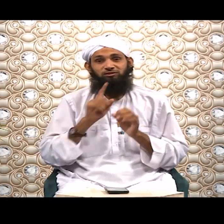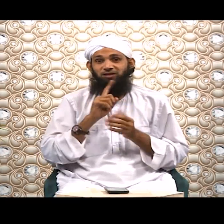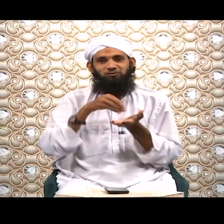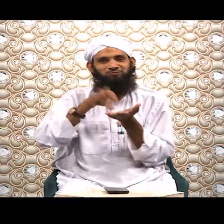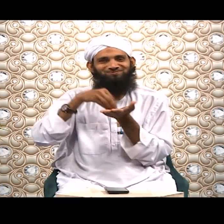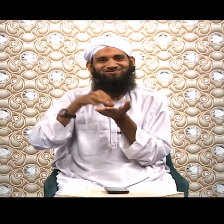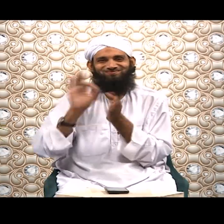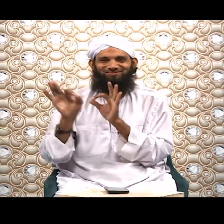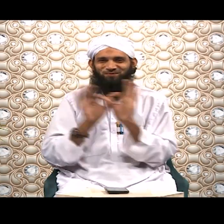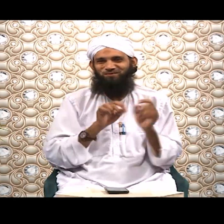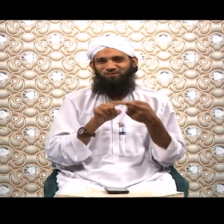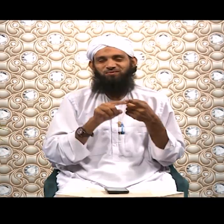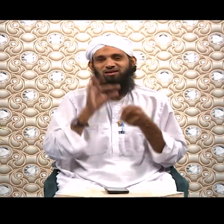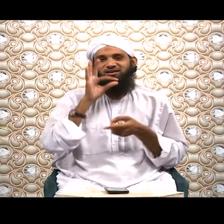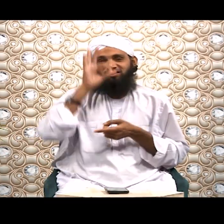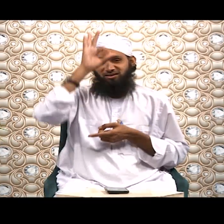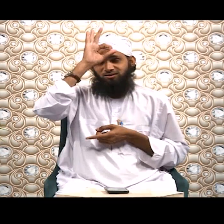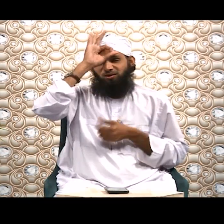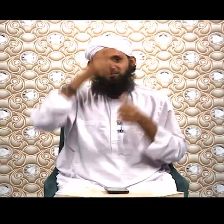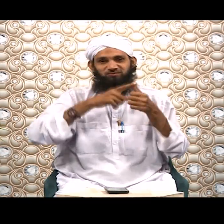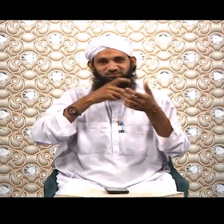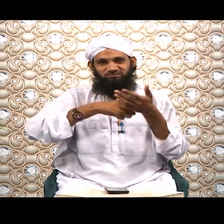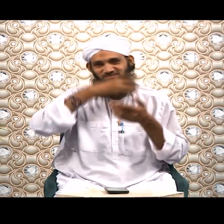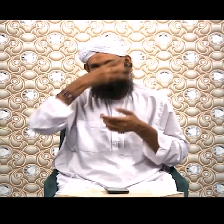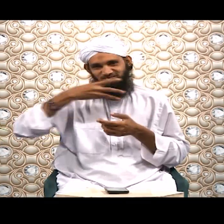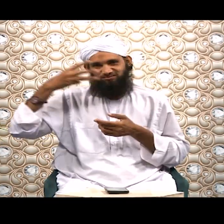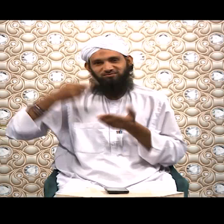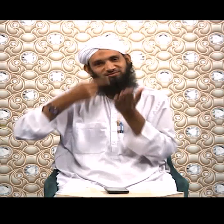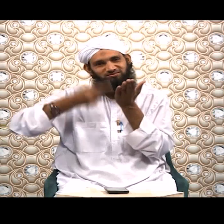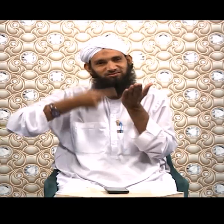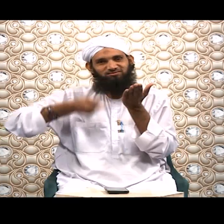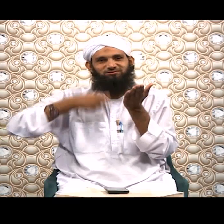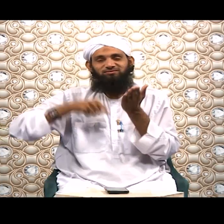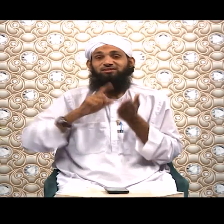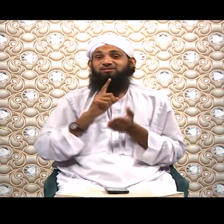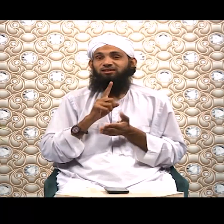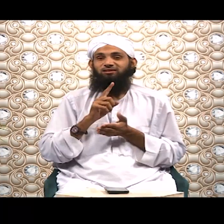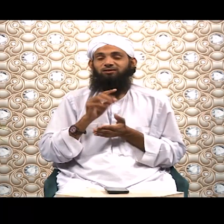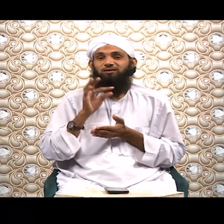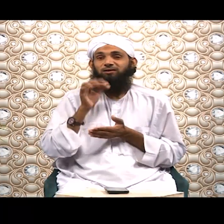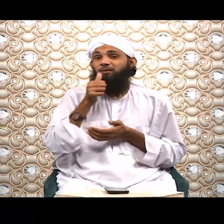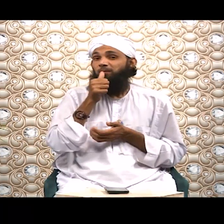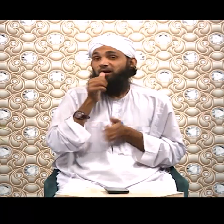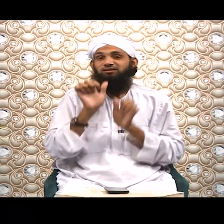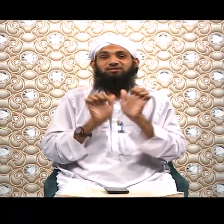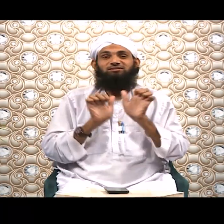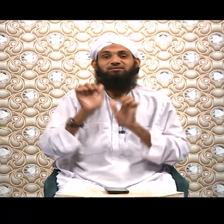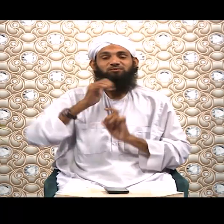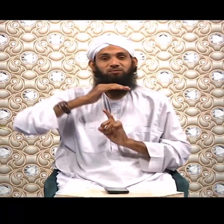ہے۔ میرے آقا اعلی حضرت امام احمد رضا خان رحمۃ اللہ علیہ ارشاد فرماتے ہیں، زمزم شریف کا ایک معجزہ یہ بھی ہے کہ ہر